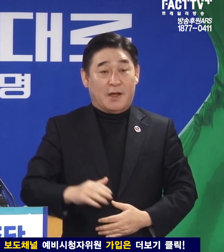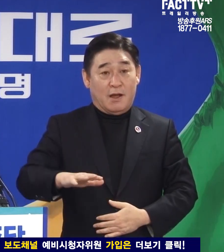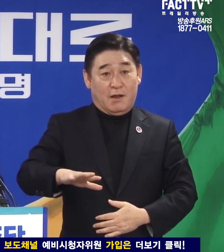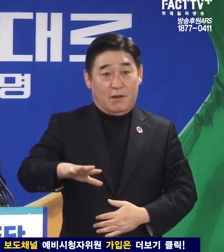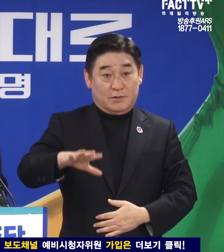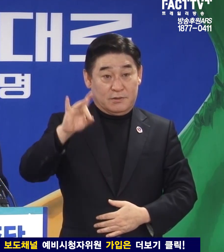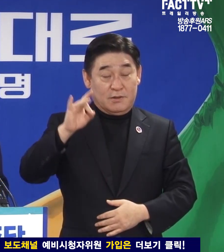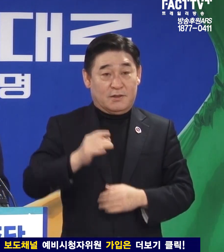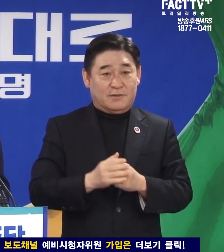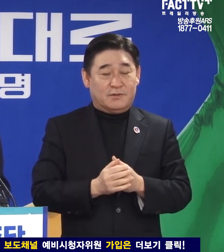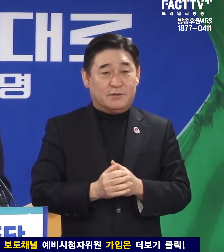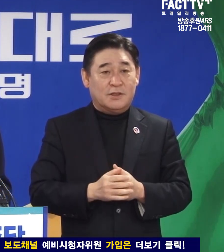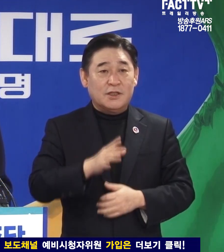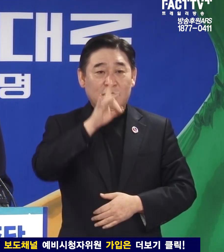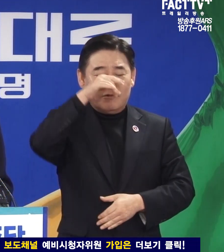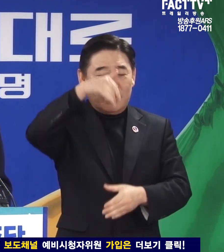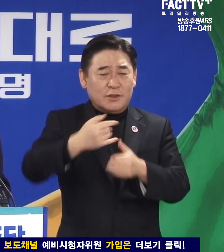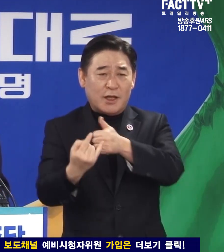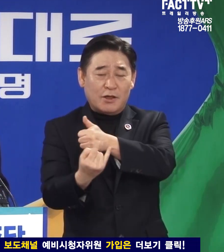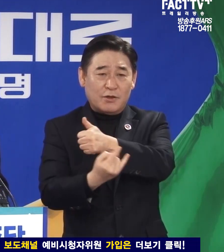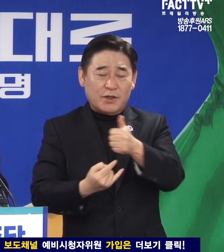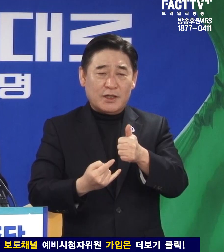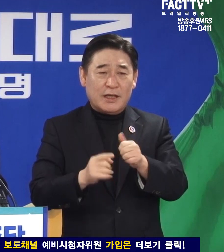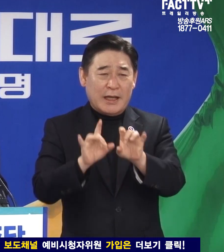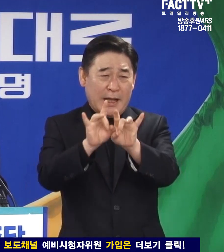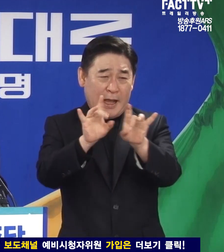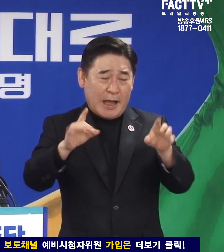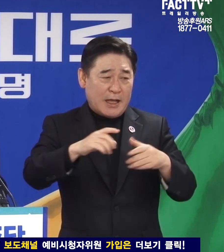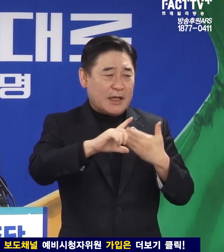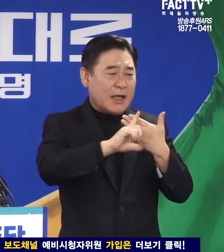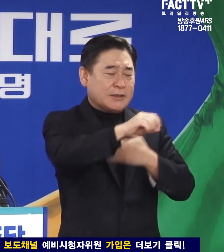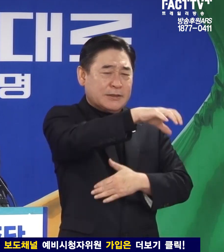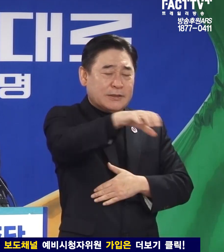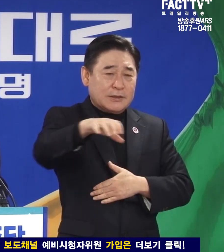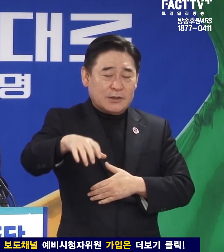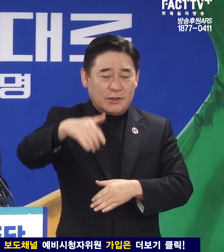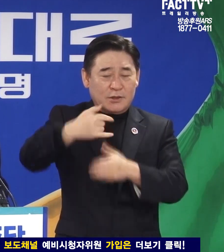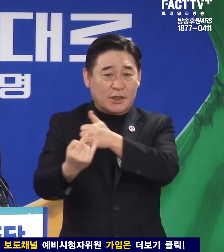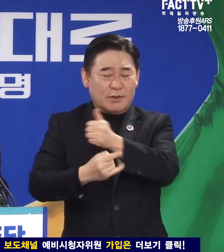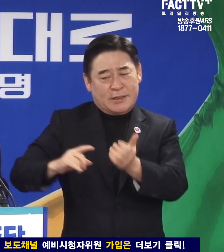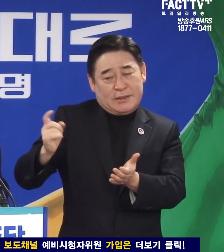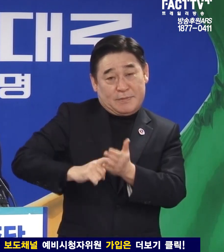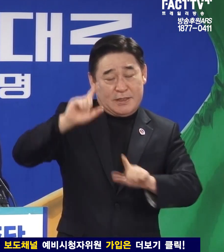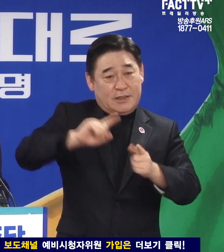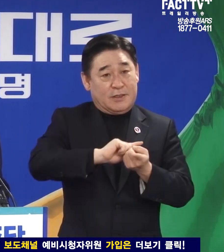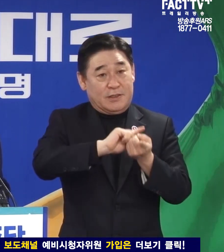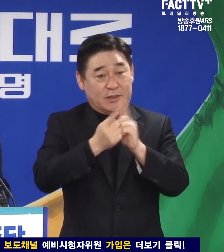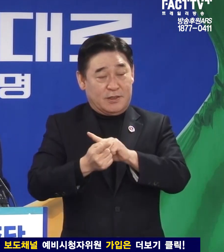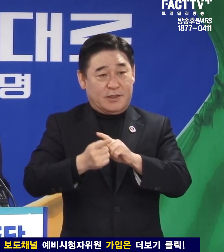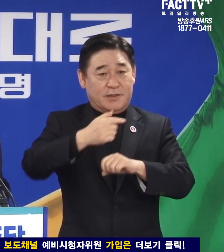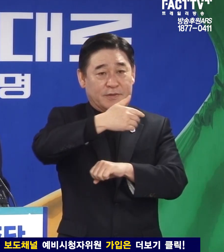먼저 중앙선대위 그리고 각 지역선대위를 비상체제로 전환하겠습니다.